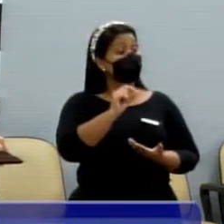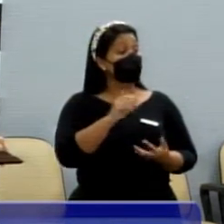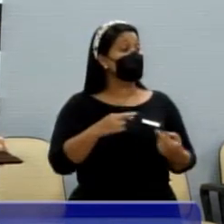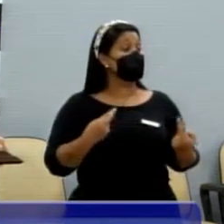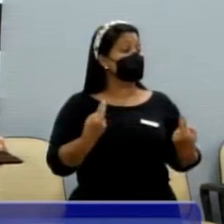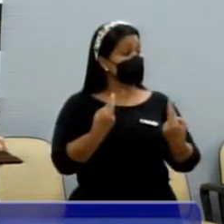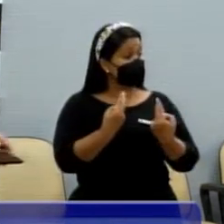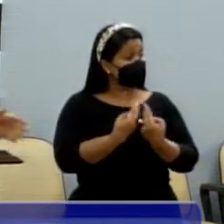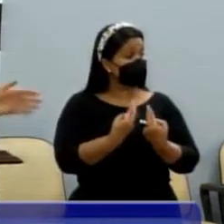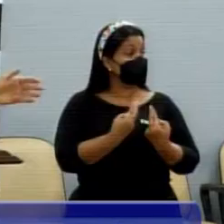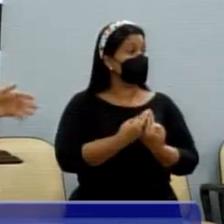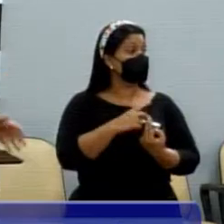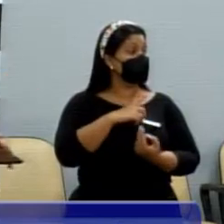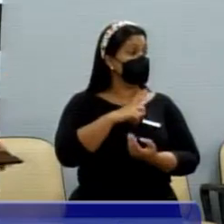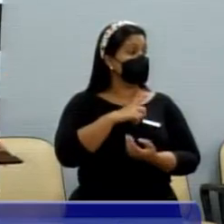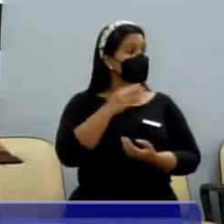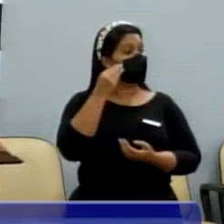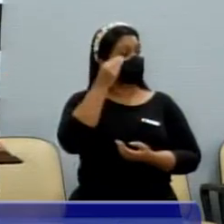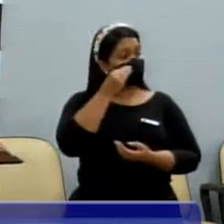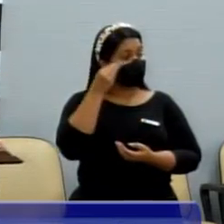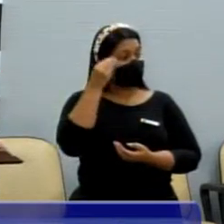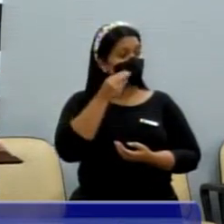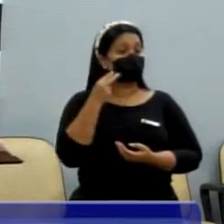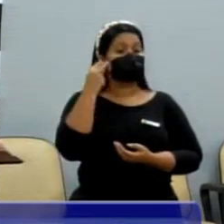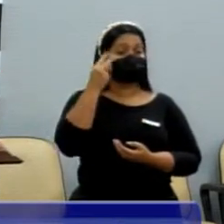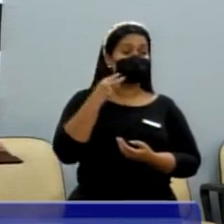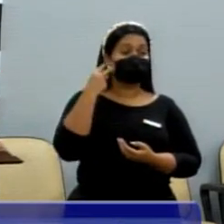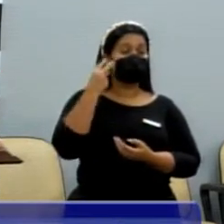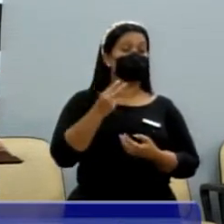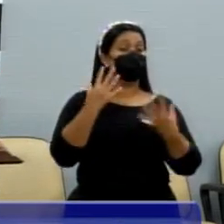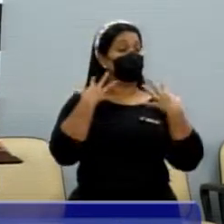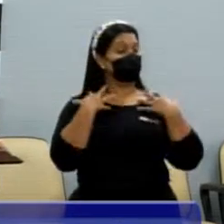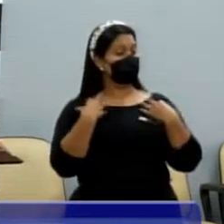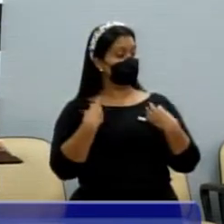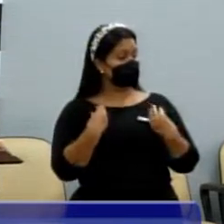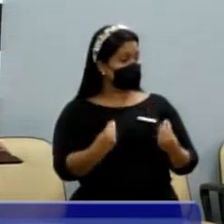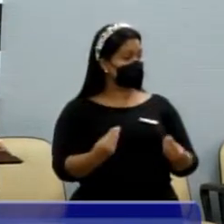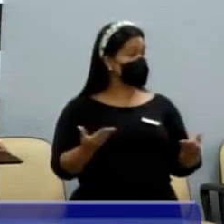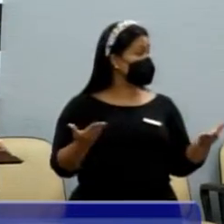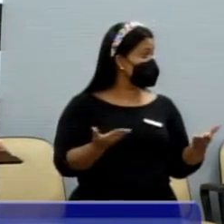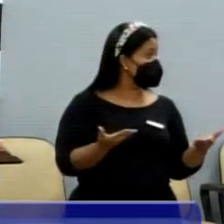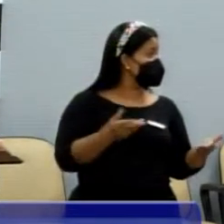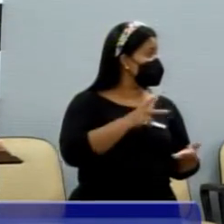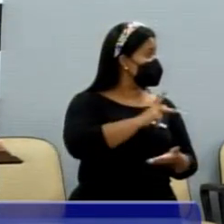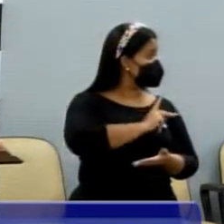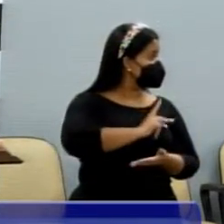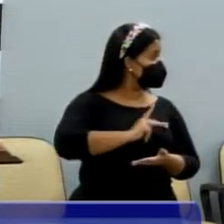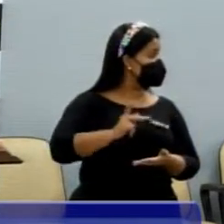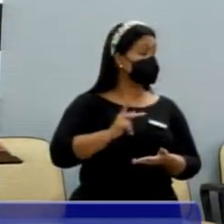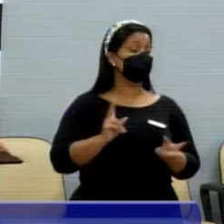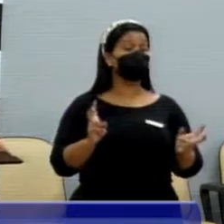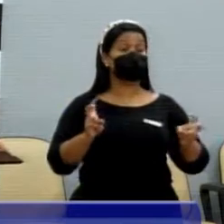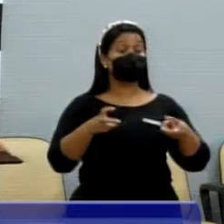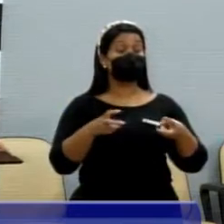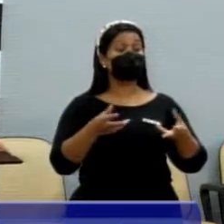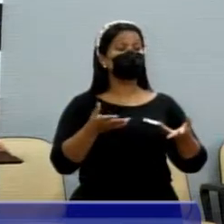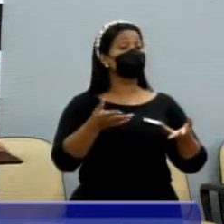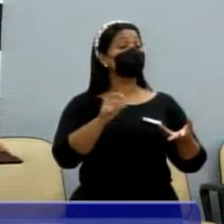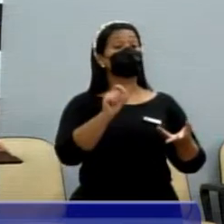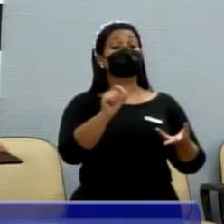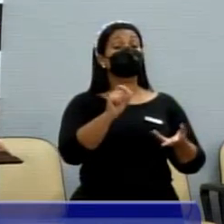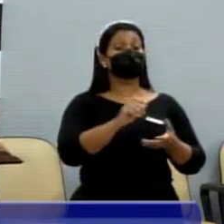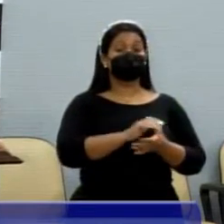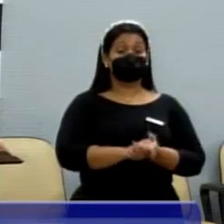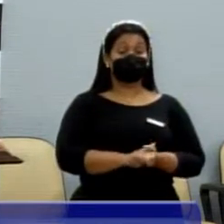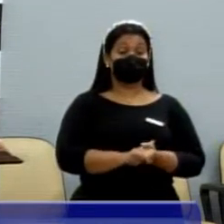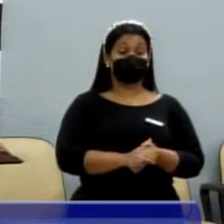gente tem tido essa experiência vereadores e vereadoras Karina nesse momento Preside a sessão nós temos sido uma experiência que